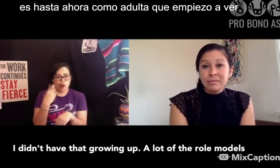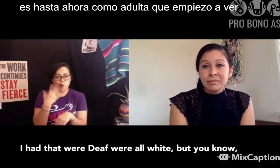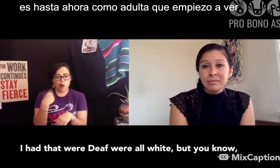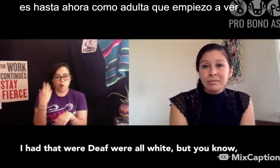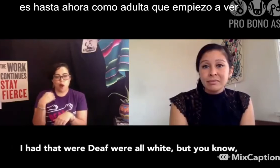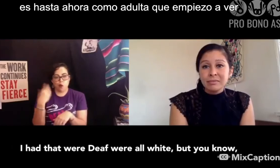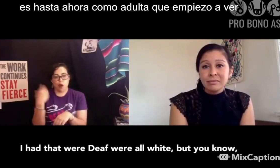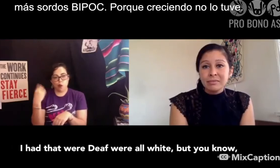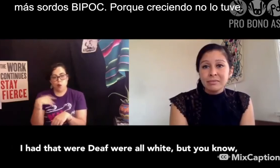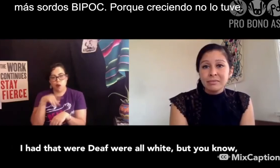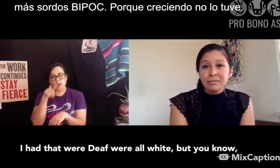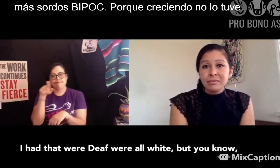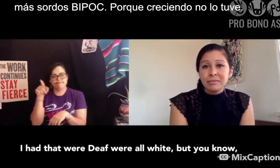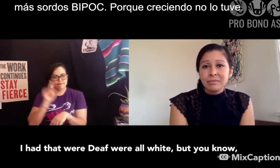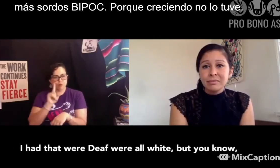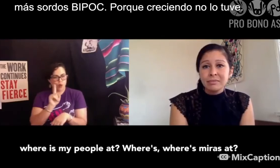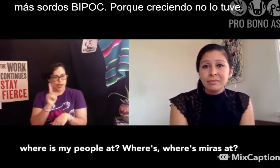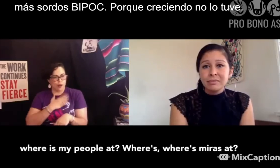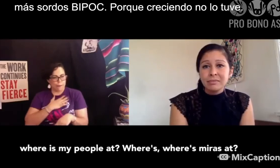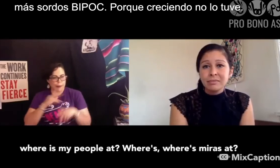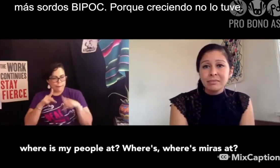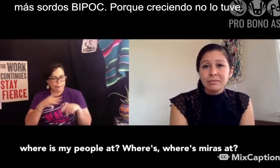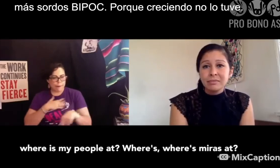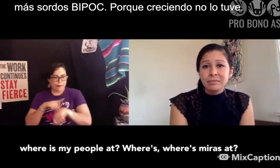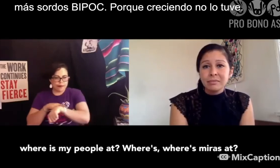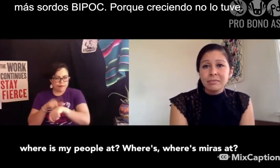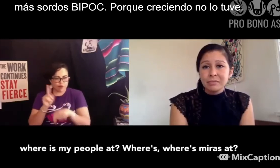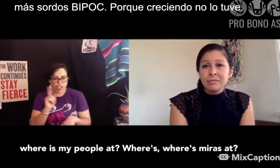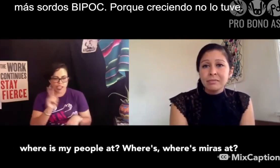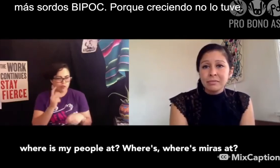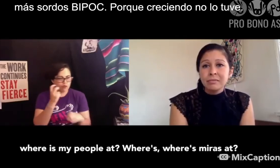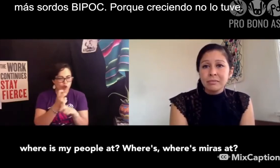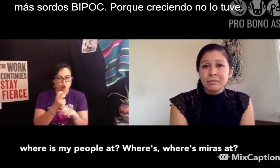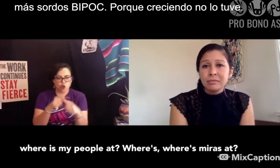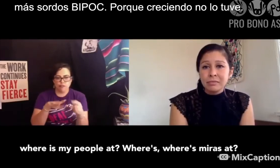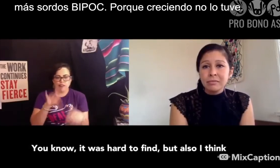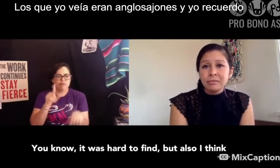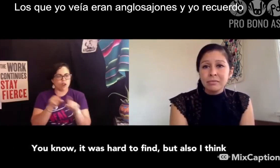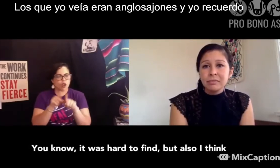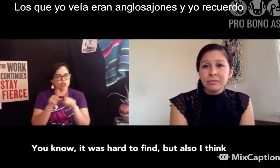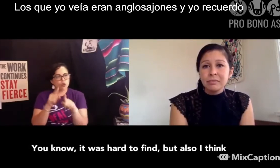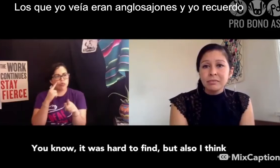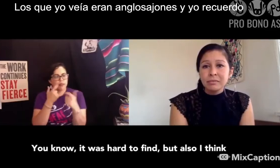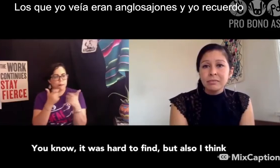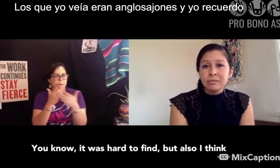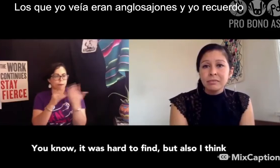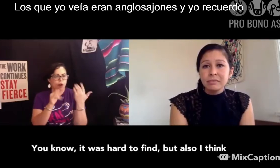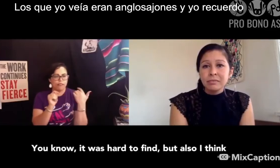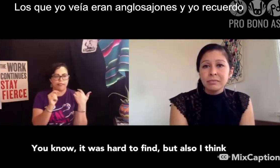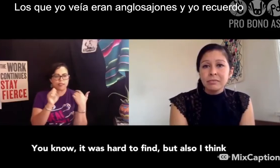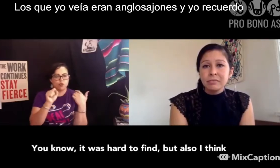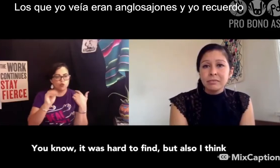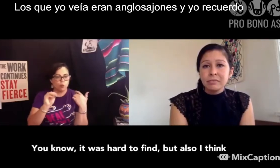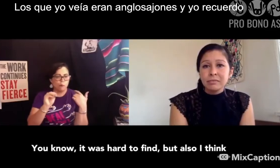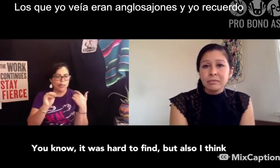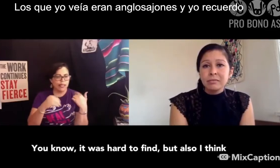adulta que empiezo a ver más sordos BIPOC. Porque creciendo no lo tuve. Los que yo veía